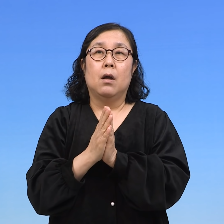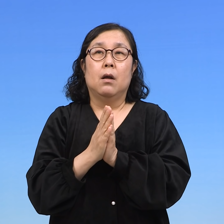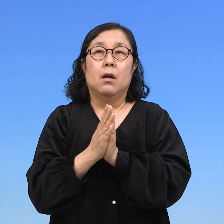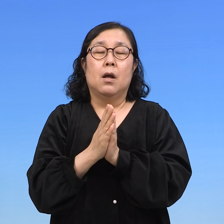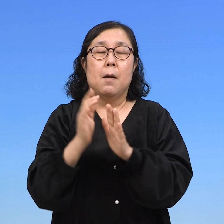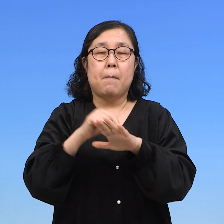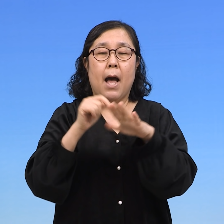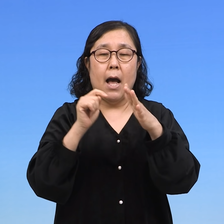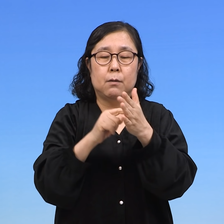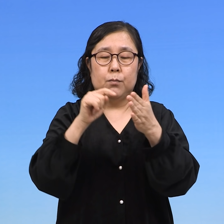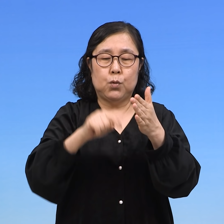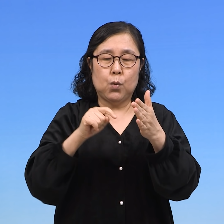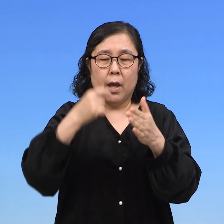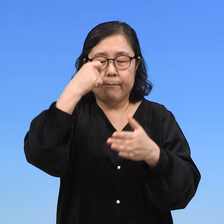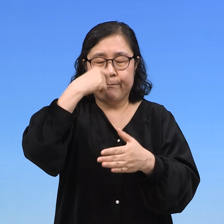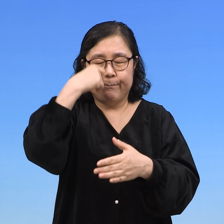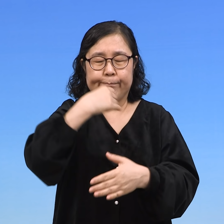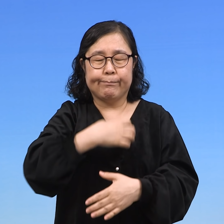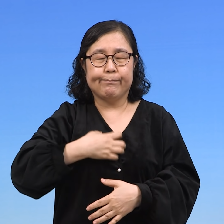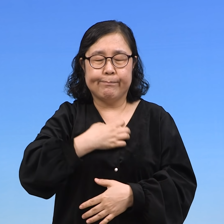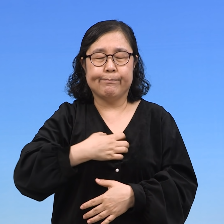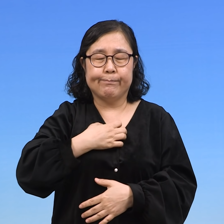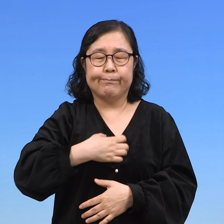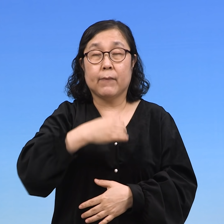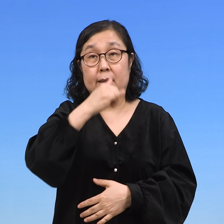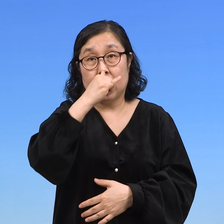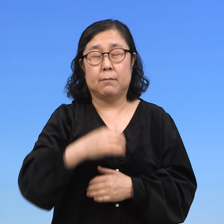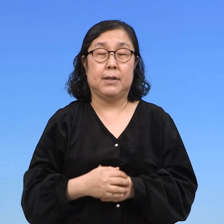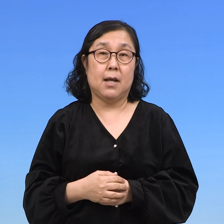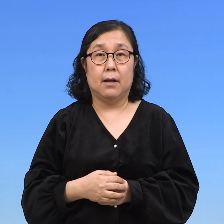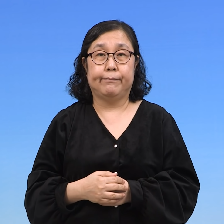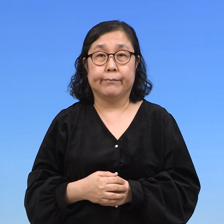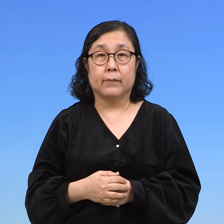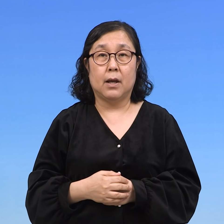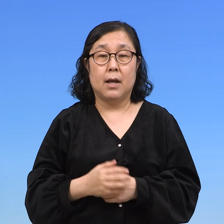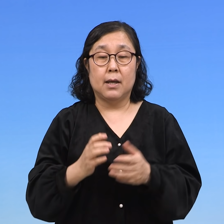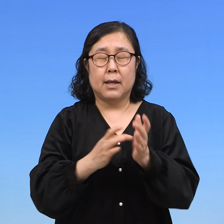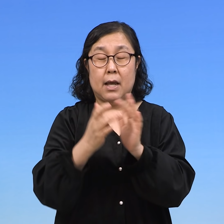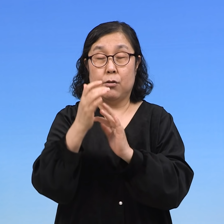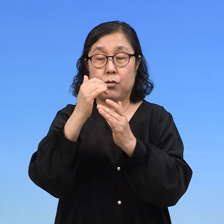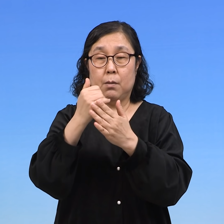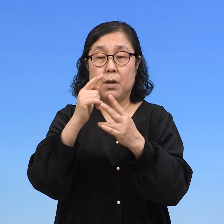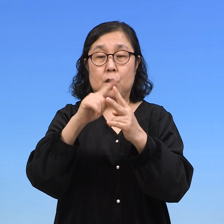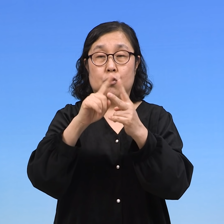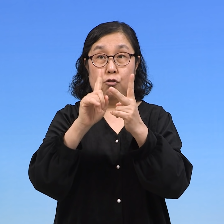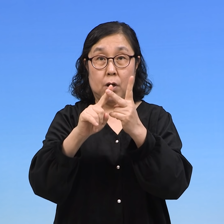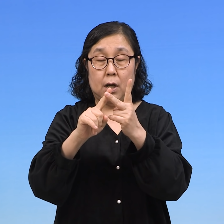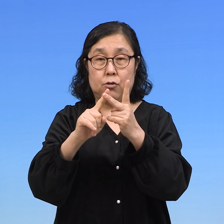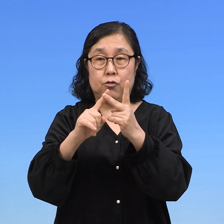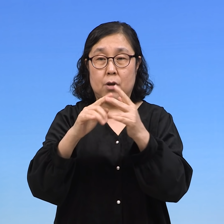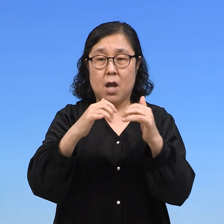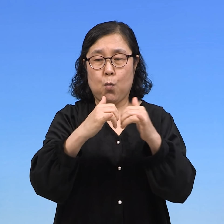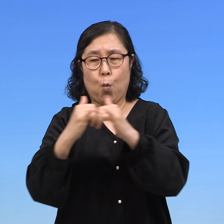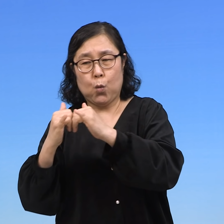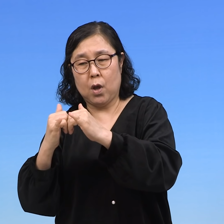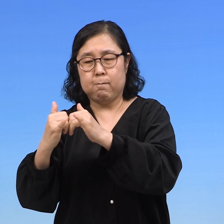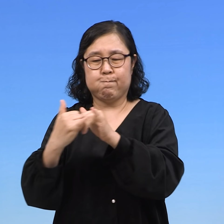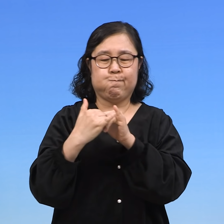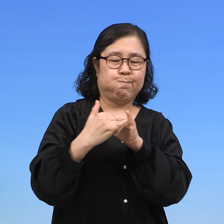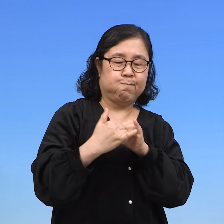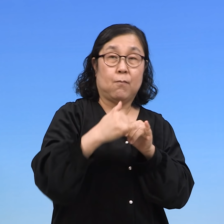참 슬픔이 있었습니다 오늘 본문에 보면은 예수님께서 지금 두 종류의 공격을 당하고